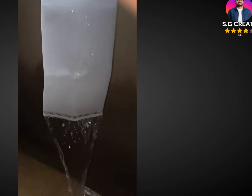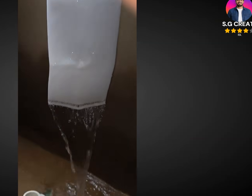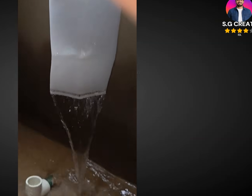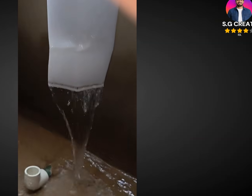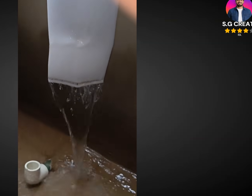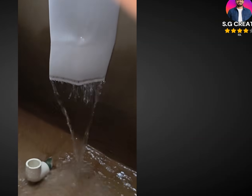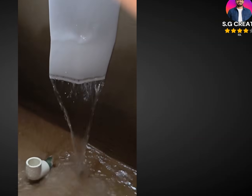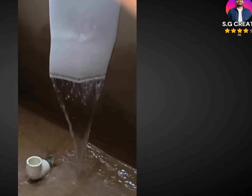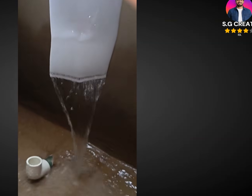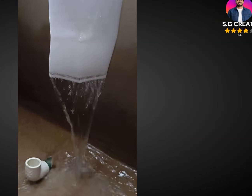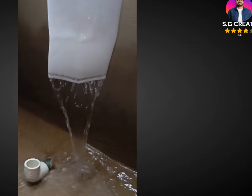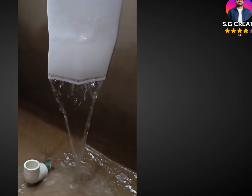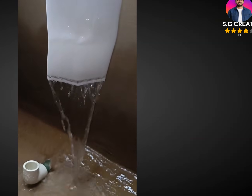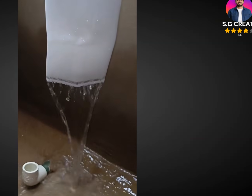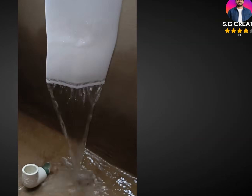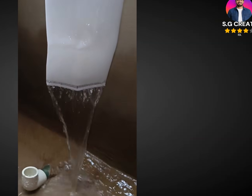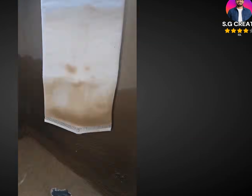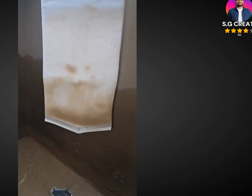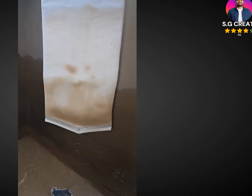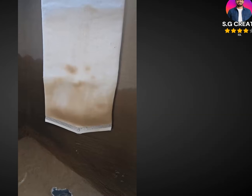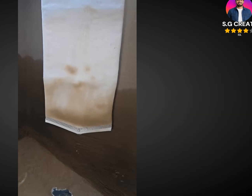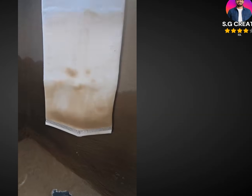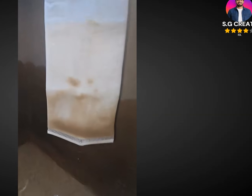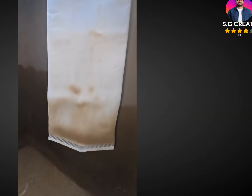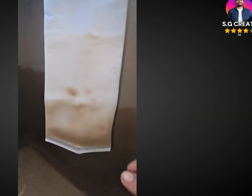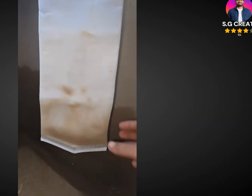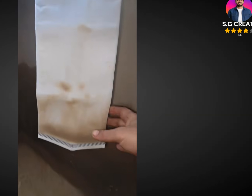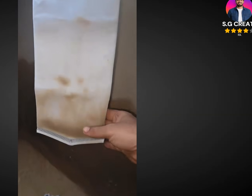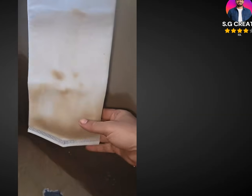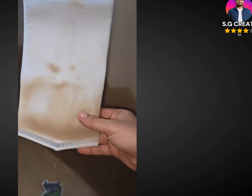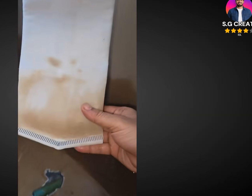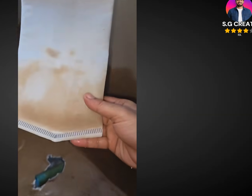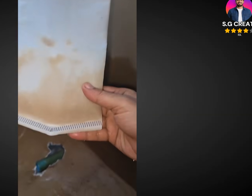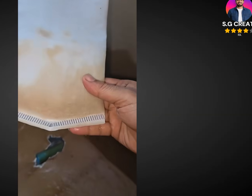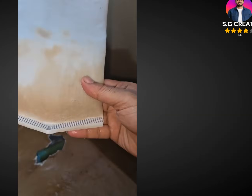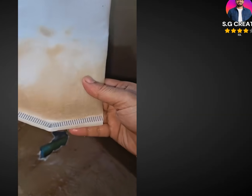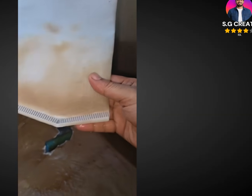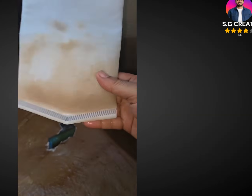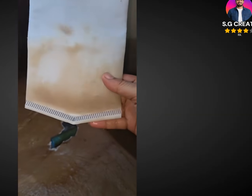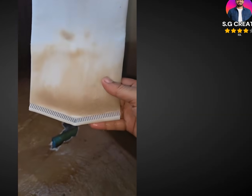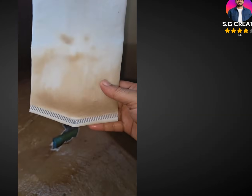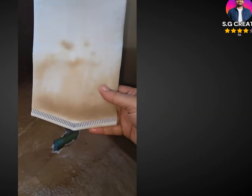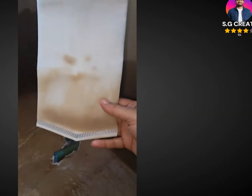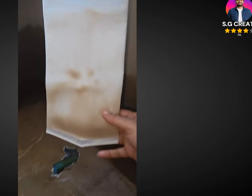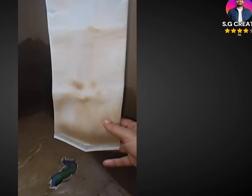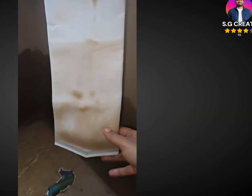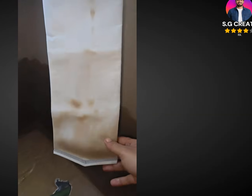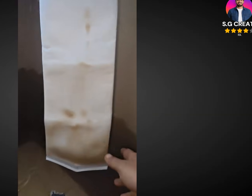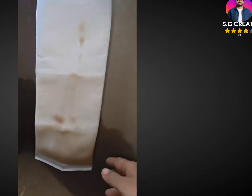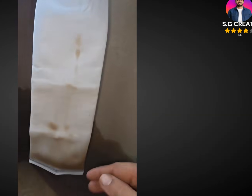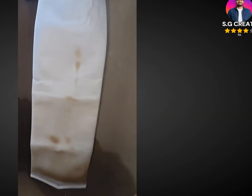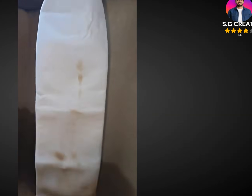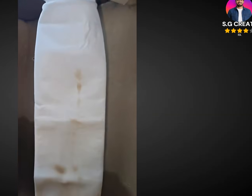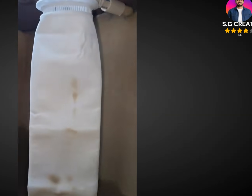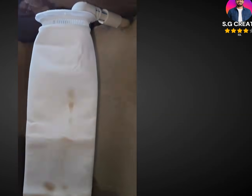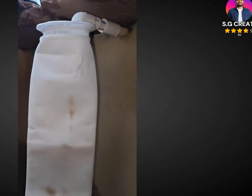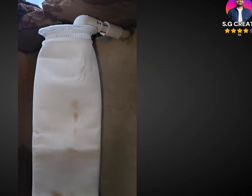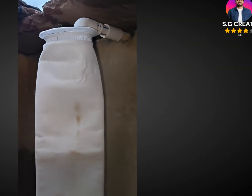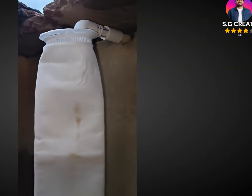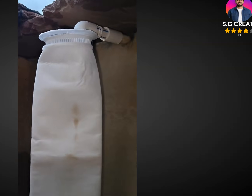है। networks. तो आप भी ये By फिल्टर लगवा focusing सकते हैं। जब purely आप on साफ physical सुथरा पानी यूज exclusion, करोगे तो they 1 set महीने the बाद आप खुद perfect रिजल्ट foundation देखोगे। for ऐसे any ही जनरल secondary नॉलेज के लिए treatments, अपने भाई को such as the फॉलो